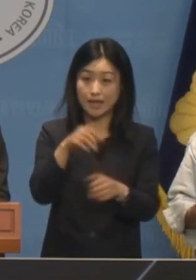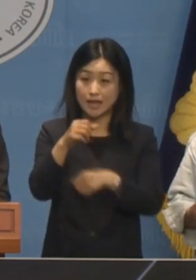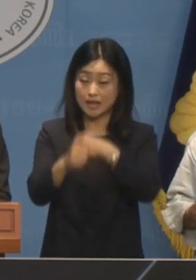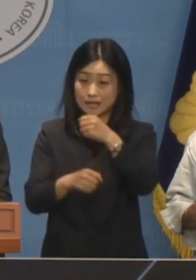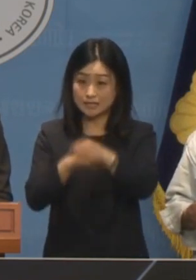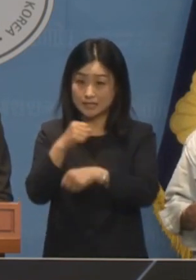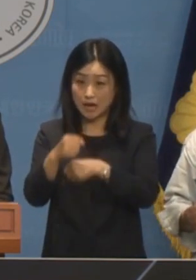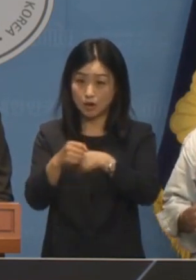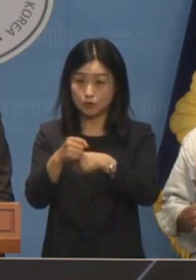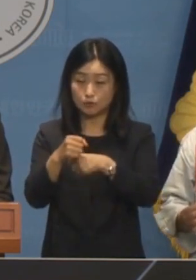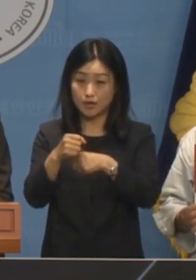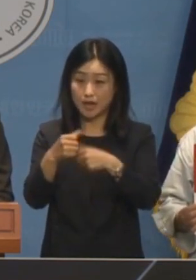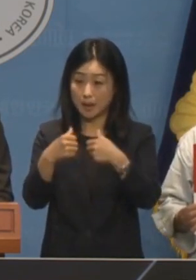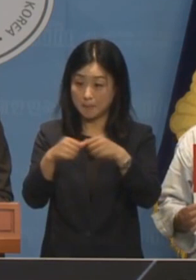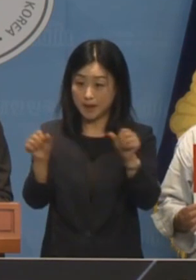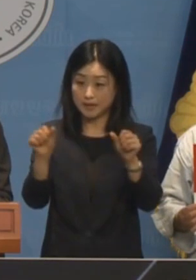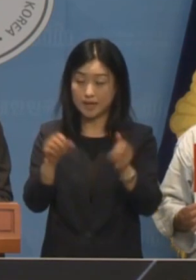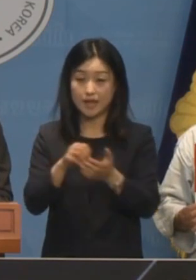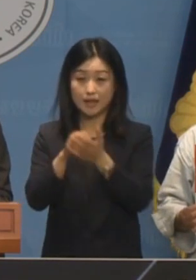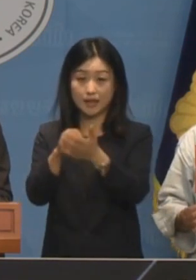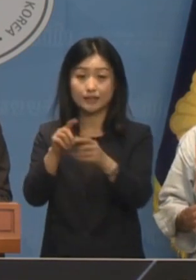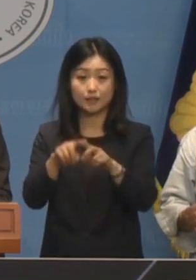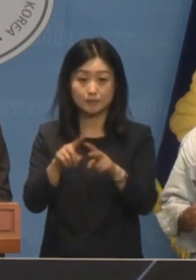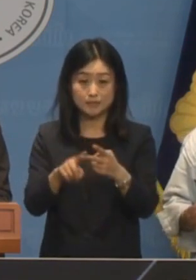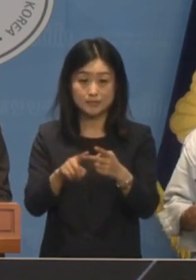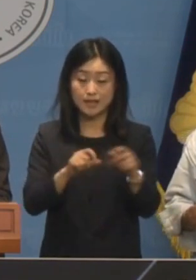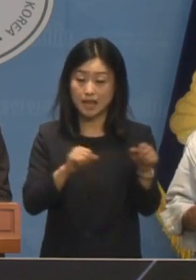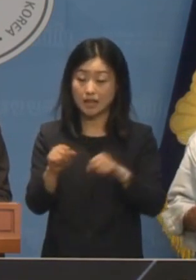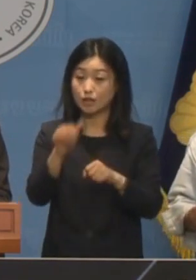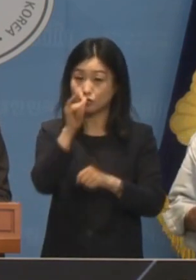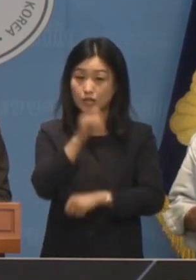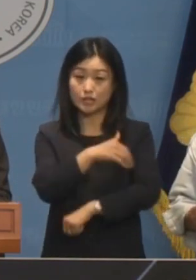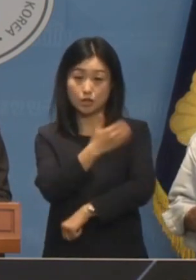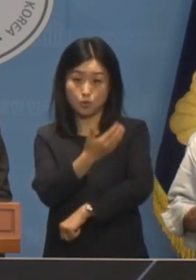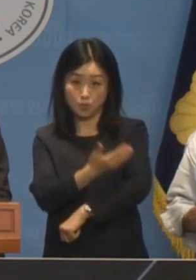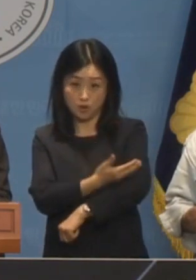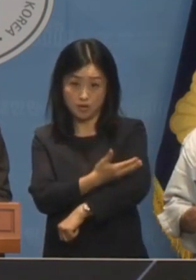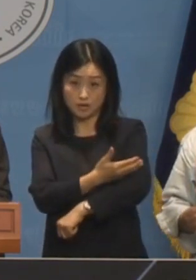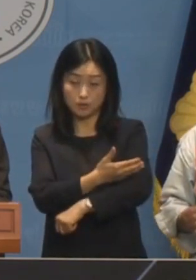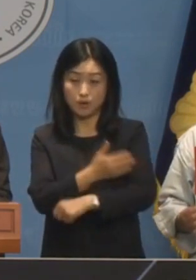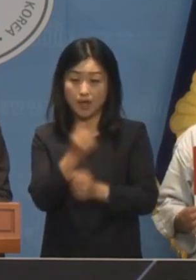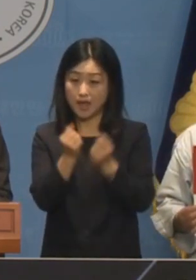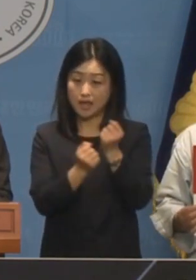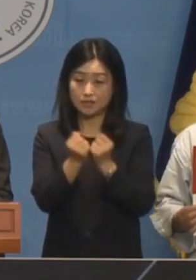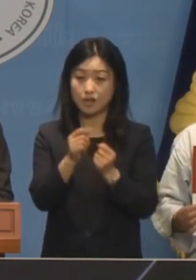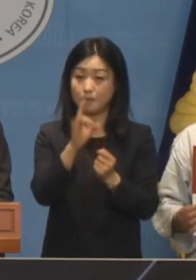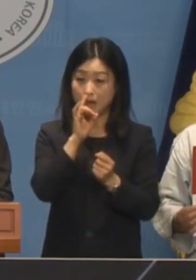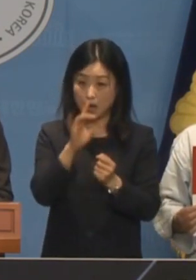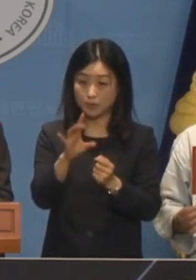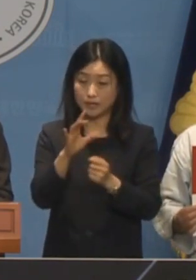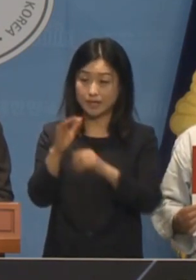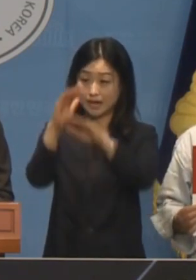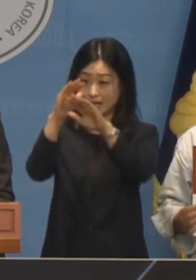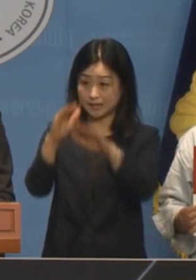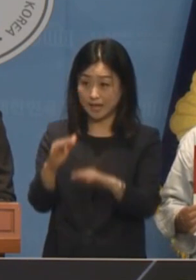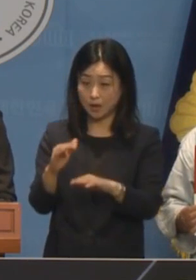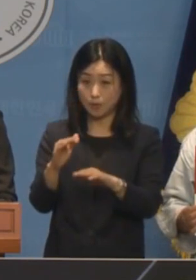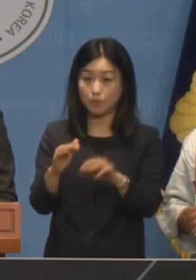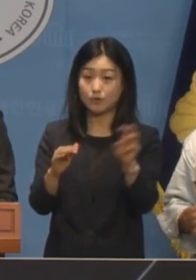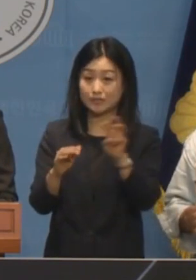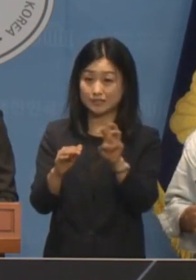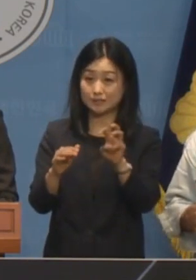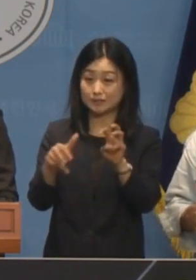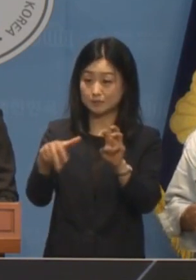위한 활동에 가담하거나 또는 행위를 할 수 있는 권리가 있는 것으로 해석되어서는 안 된다고 명시한 같은 선언